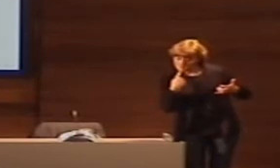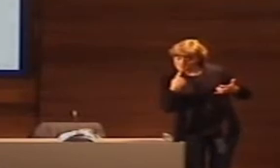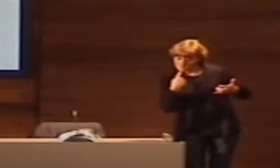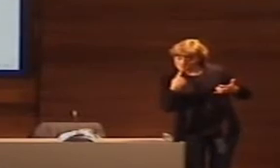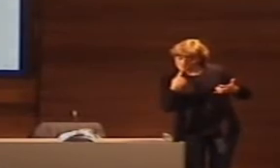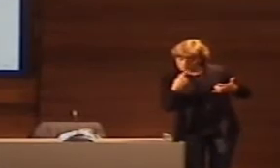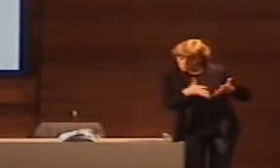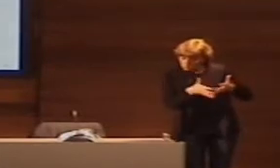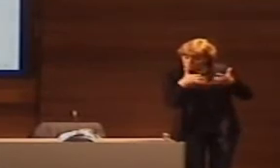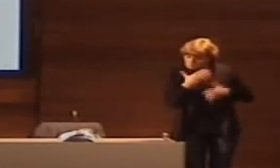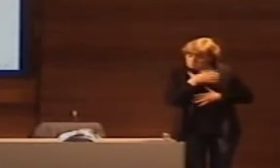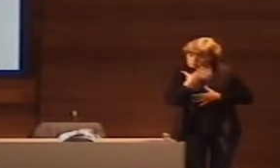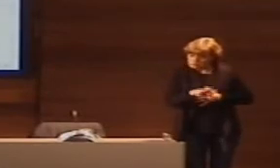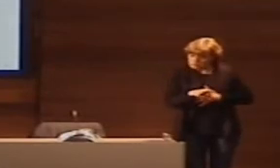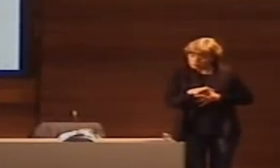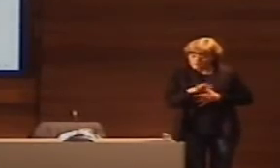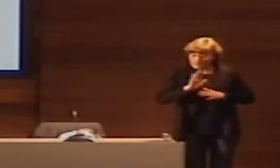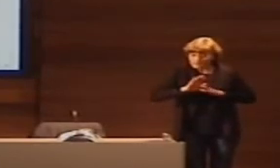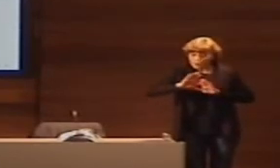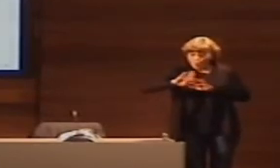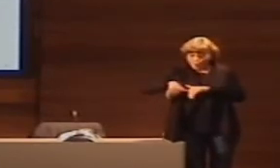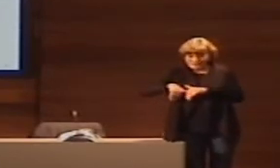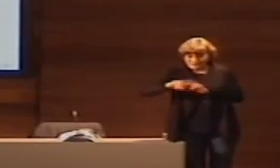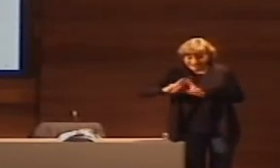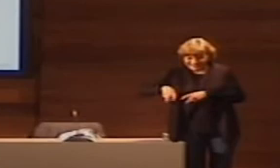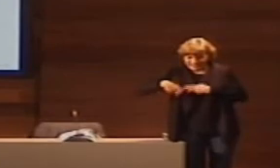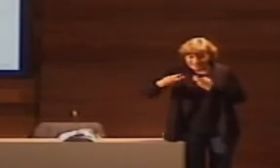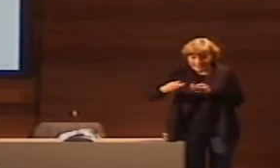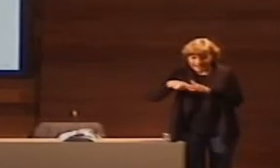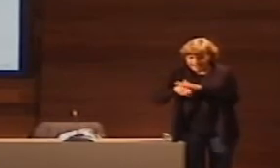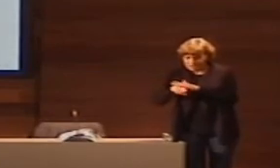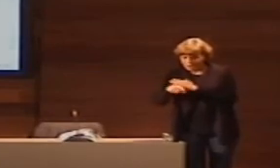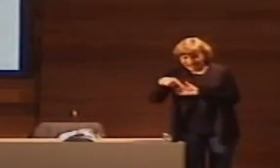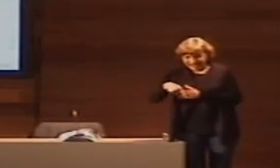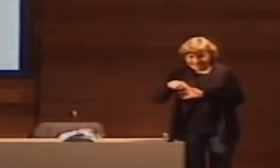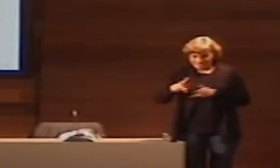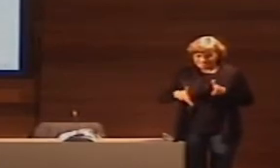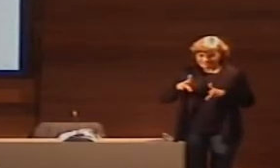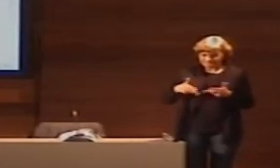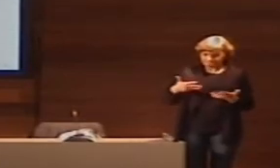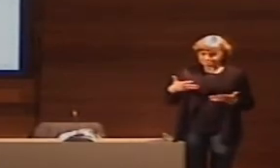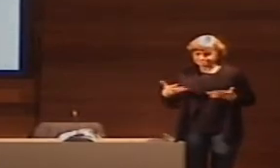es factible de llevar a la práctica. La segunda la veo mucho más difícil de llevar a la práctica.